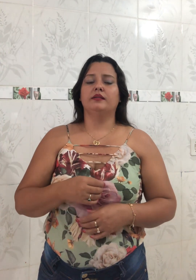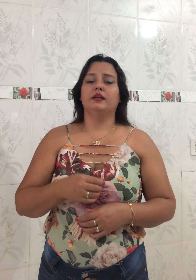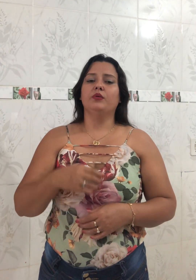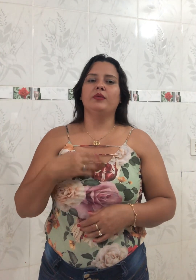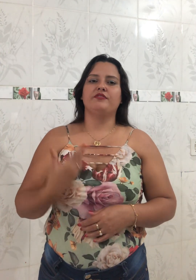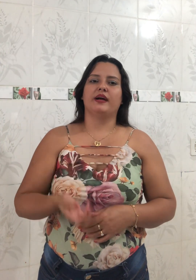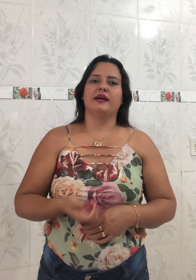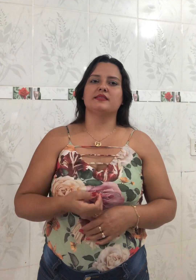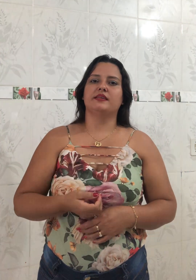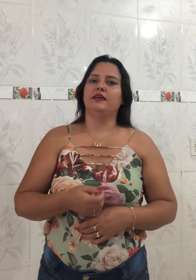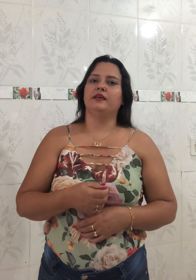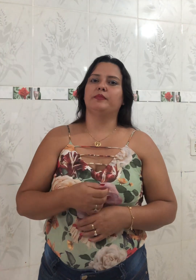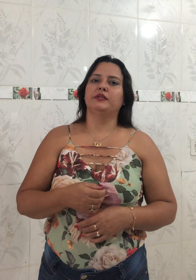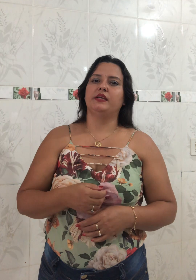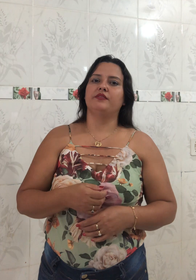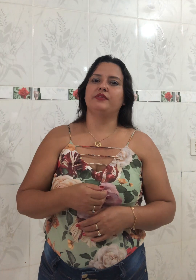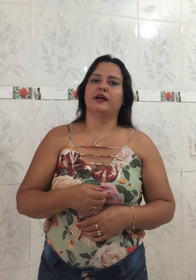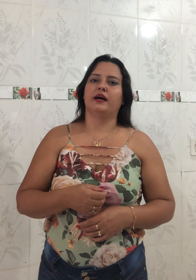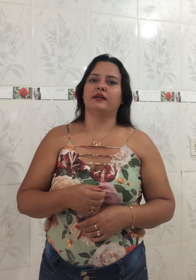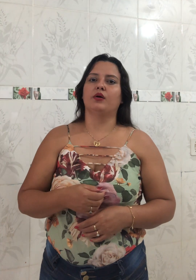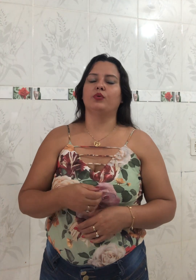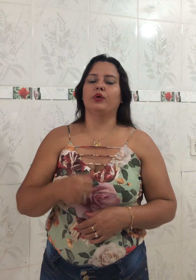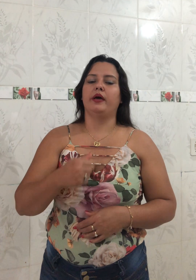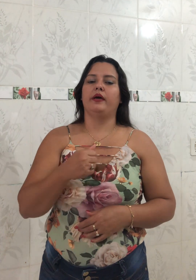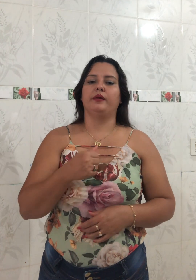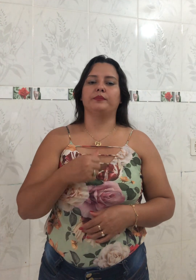Então, uma frase que poderia ficar, então,